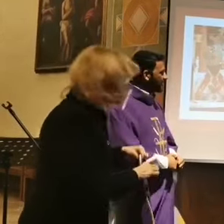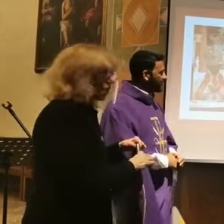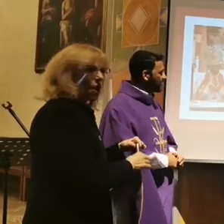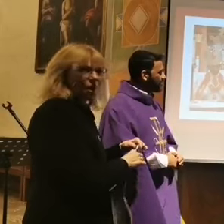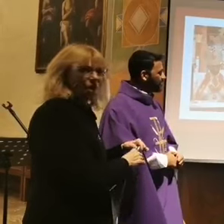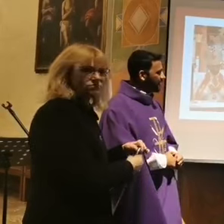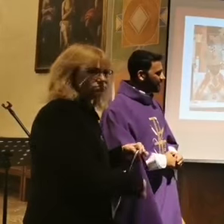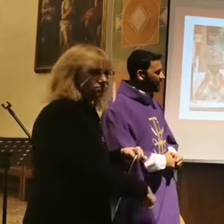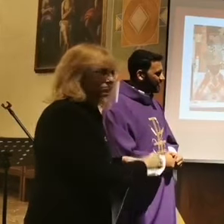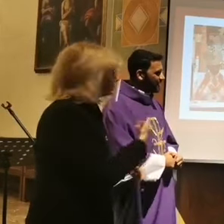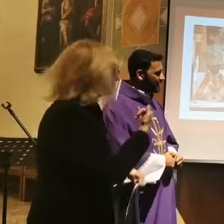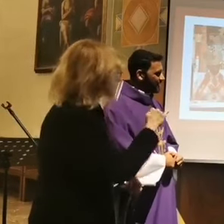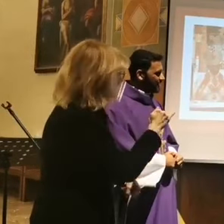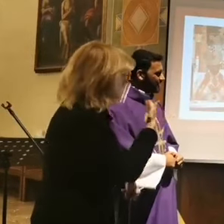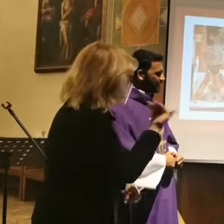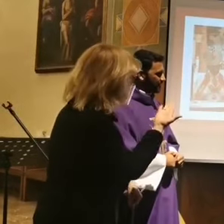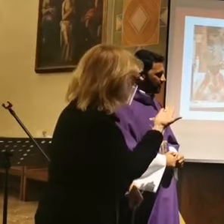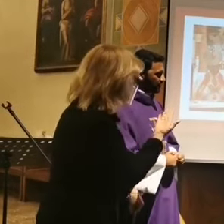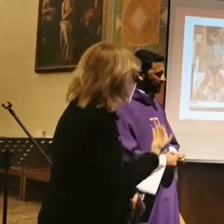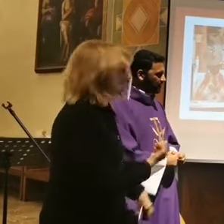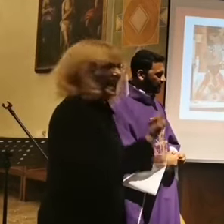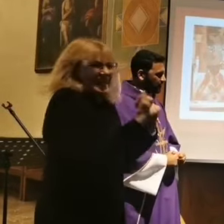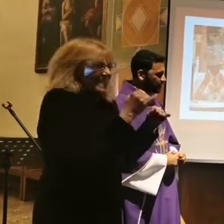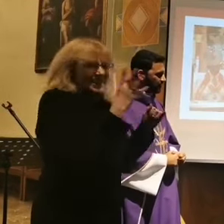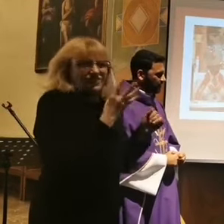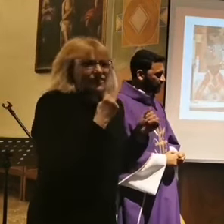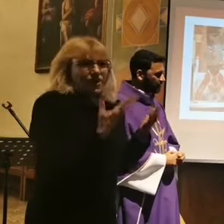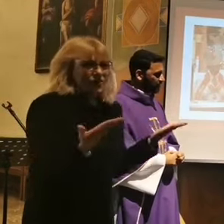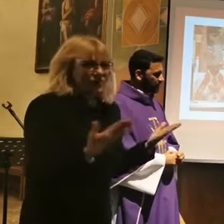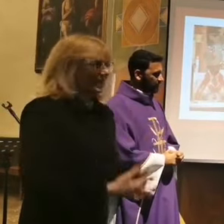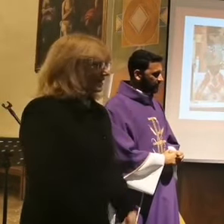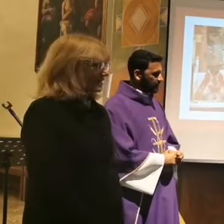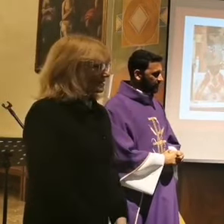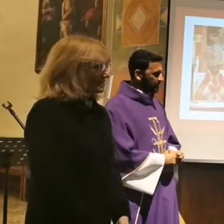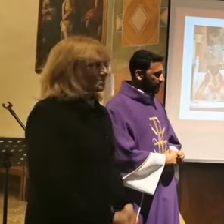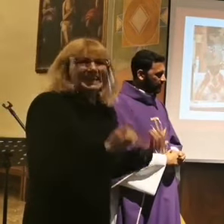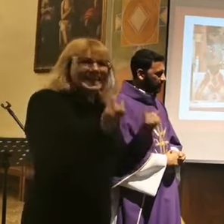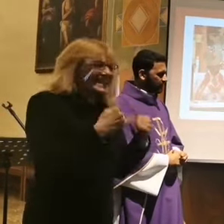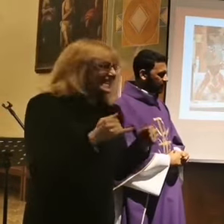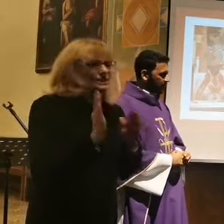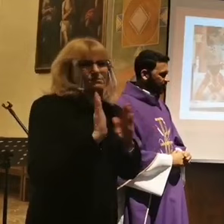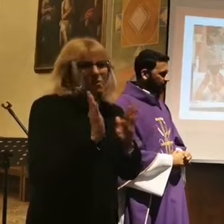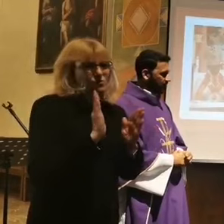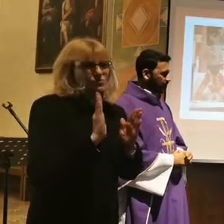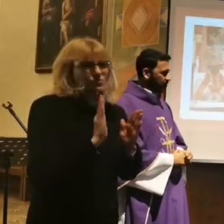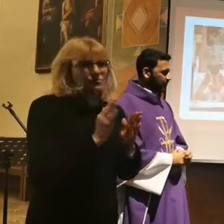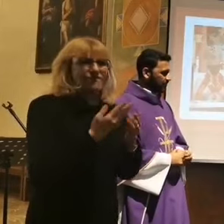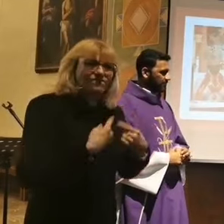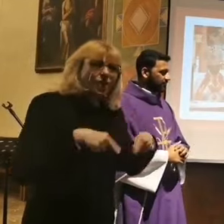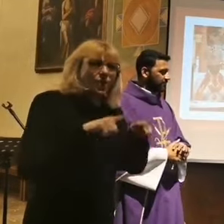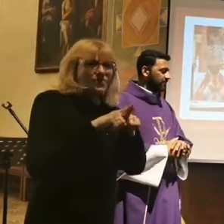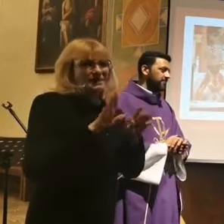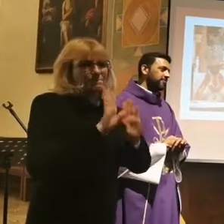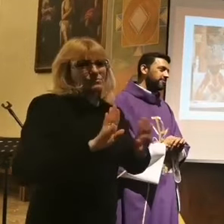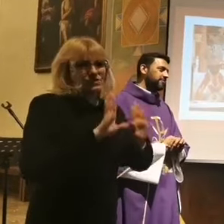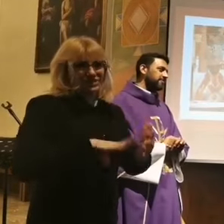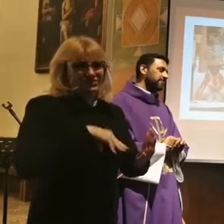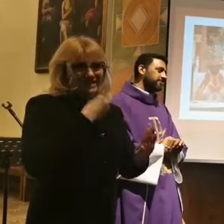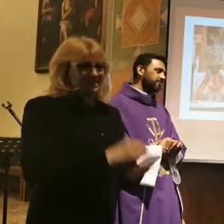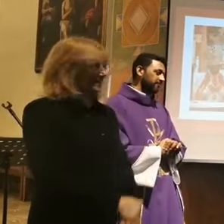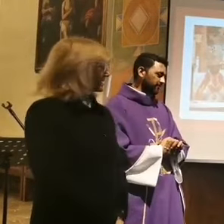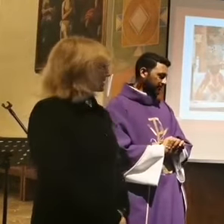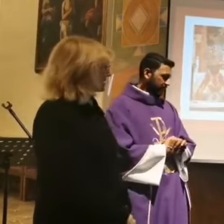to się nazywa kapa. I inaczej zupełnie, w inny sposób odprawia mszę. Ale to też, wtedy też przychodzi Pan